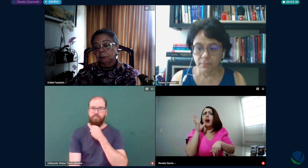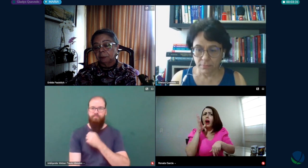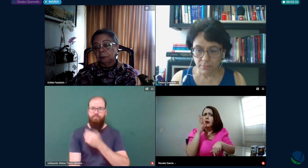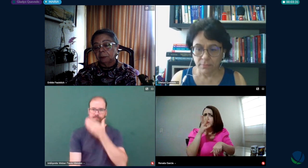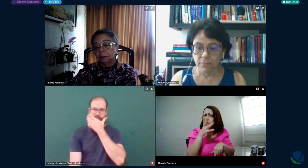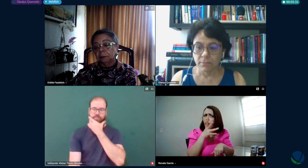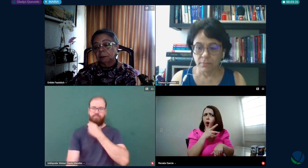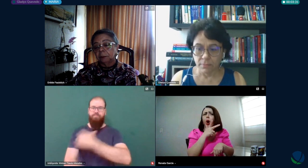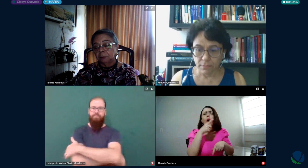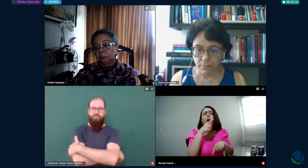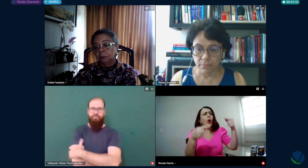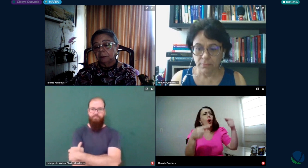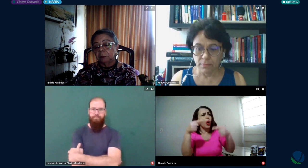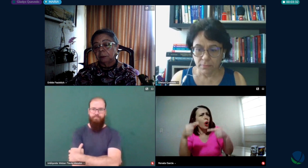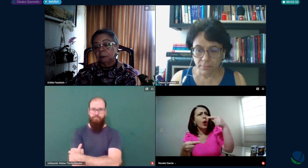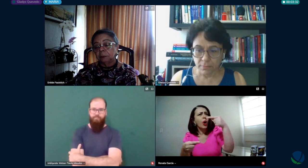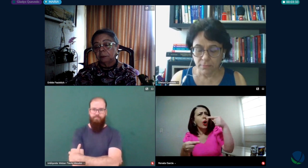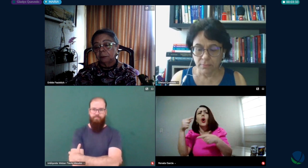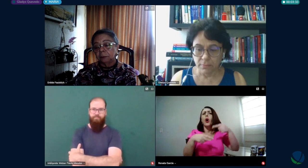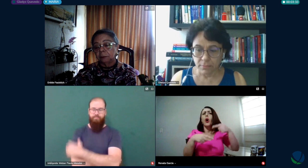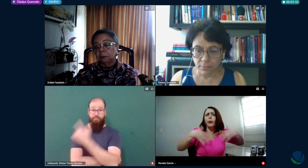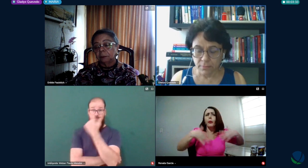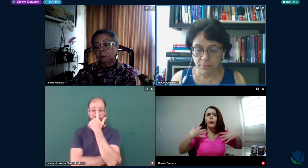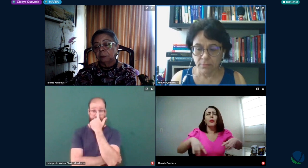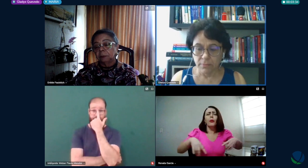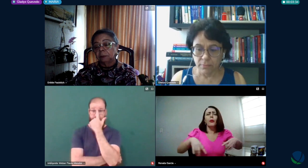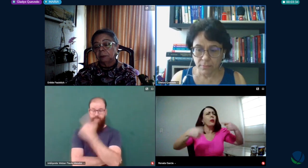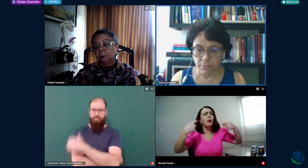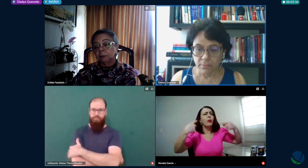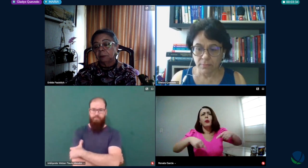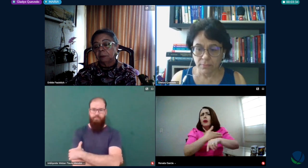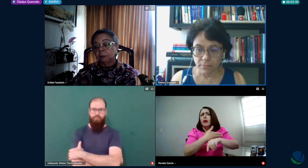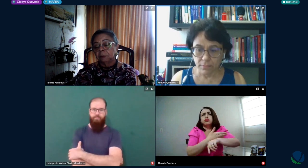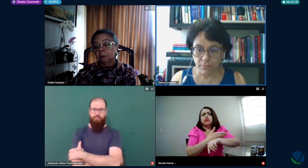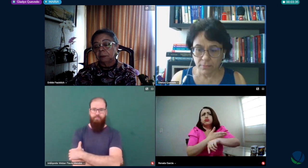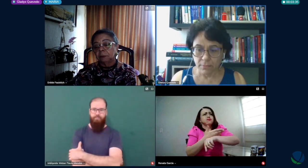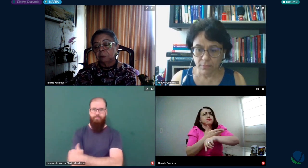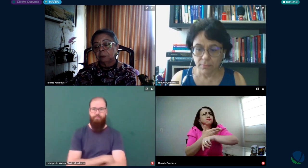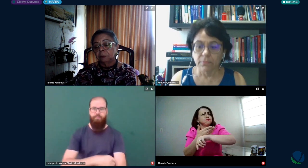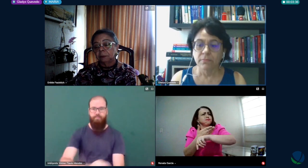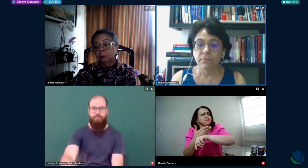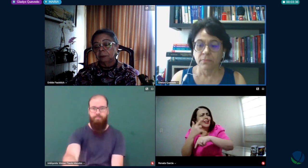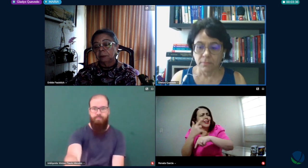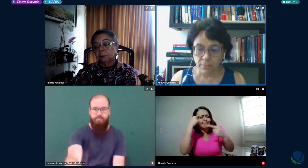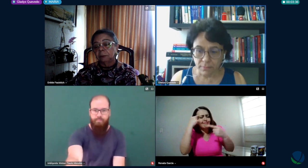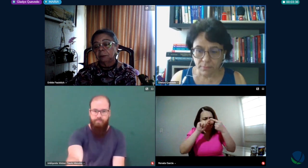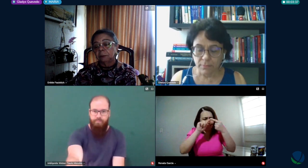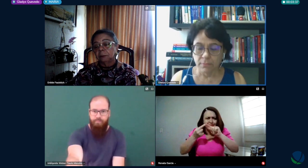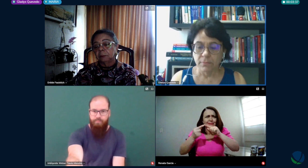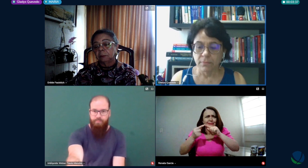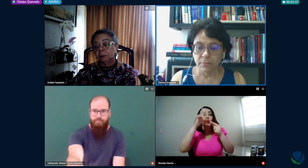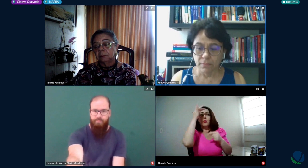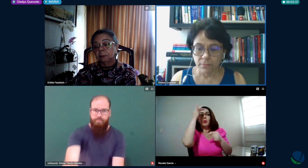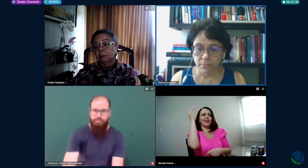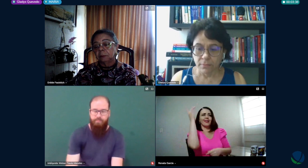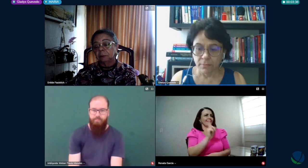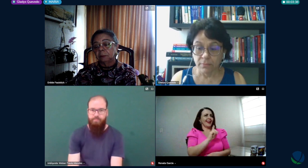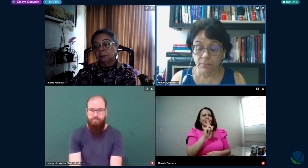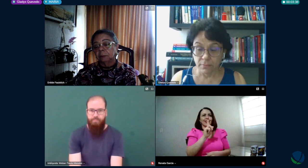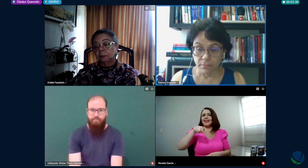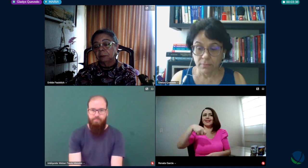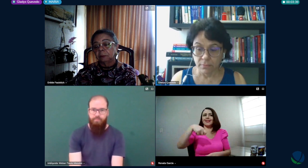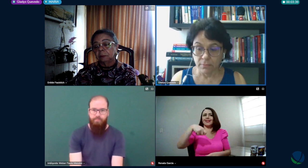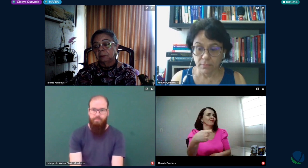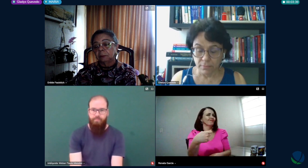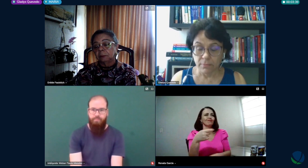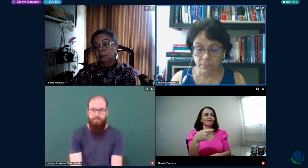acordo com o país, de acordo com a cultura, o modo como eles entendem a saúde